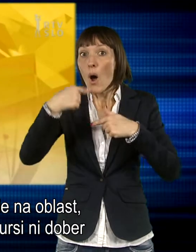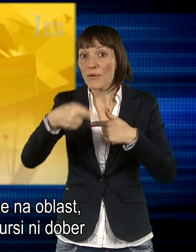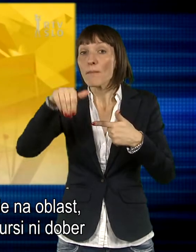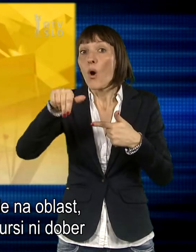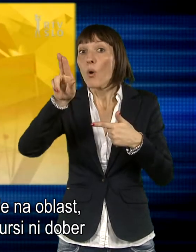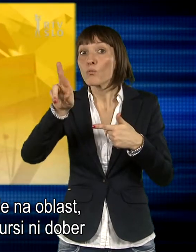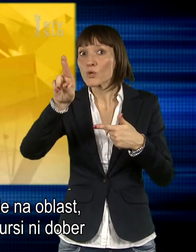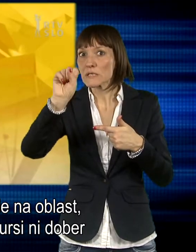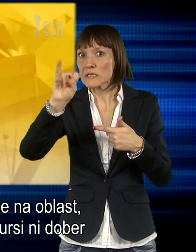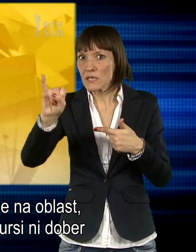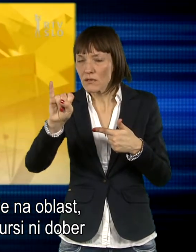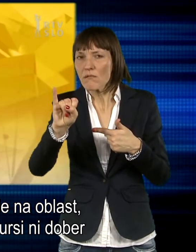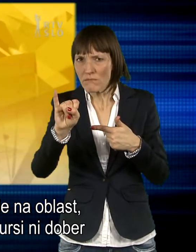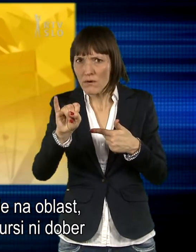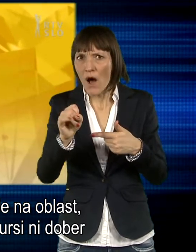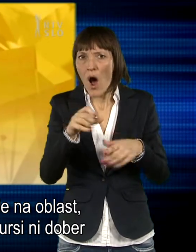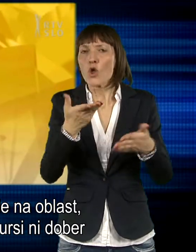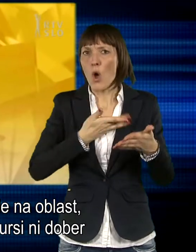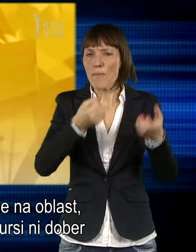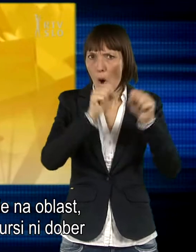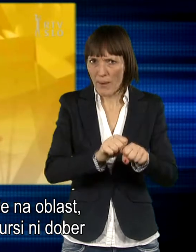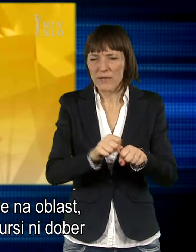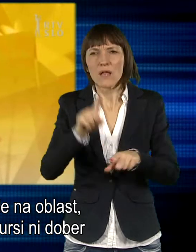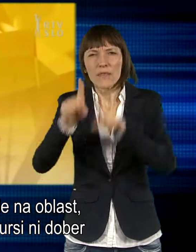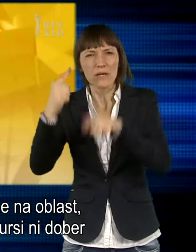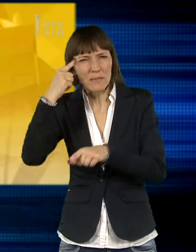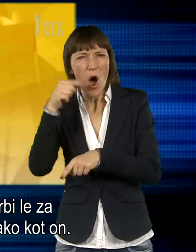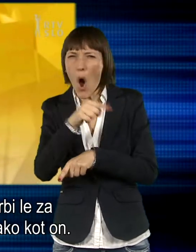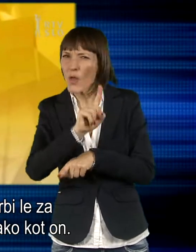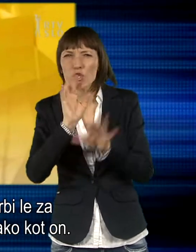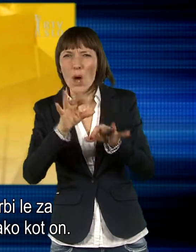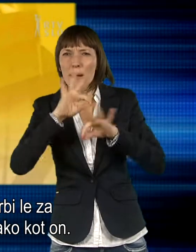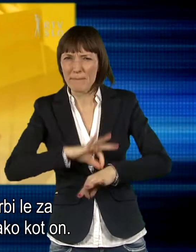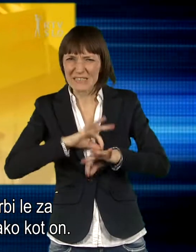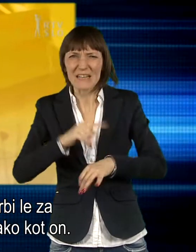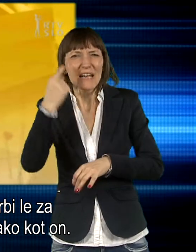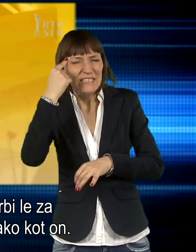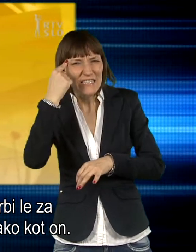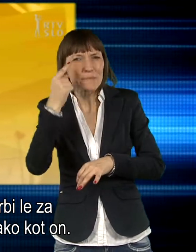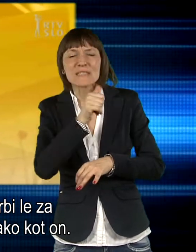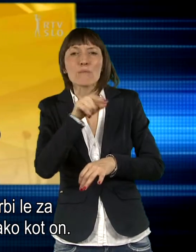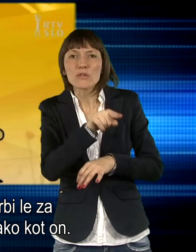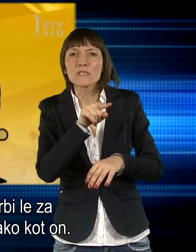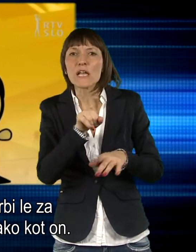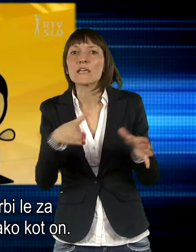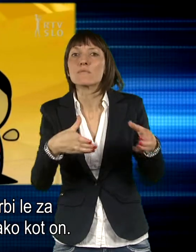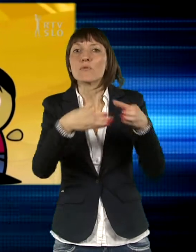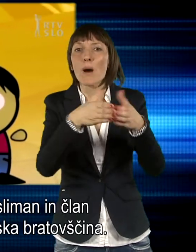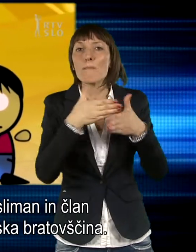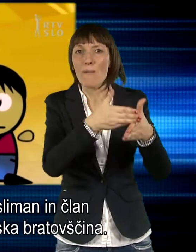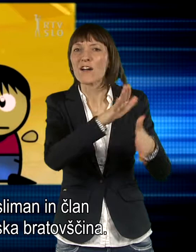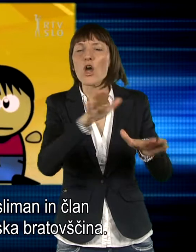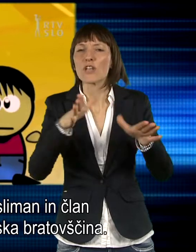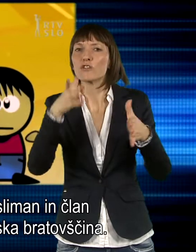Ko pride Mursi na oblast, nekateri menijo: Mursi ni dober predsednik. Skrbi le za tiste, ki mislijo enako kot on.